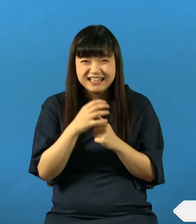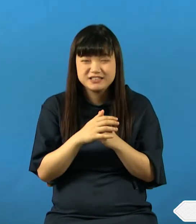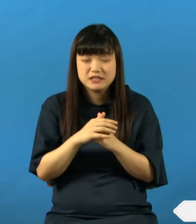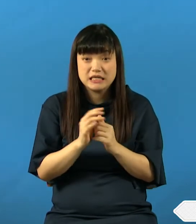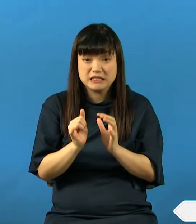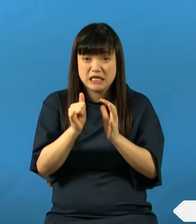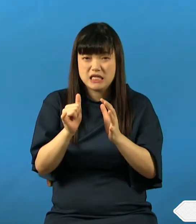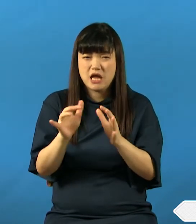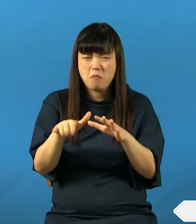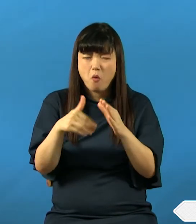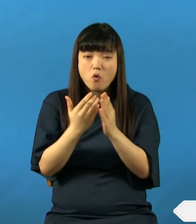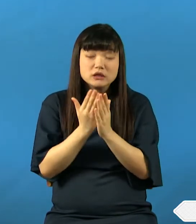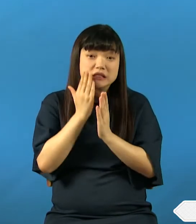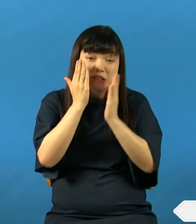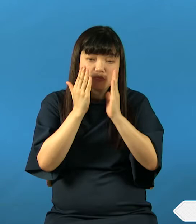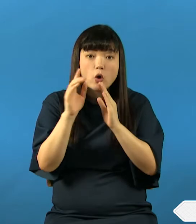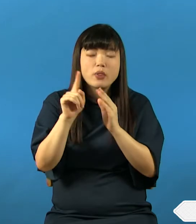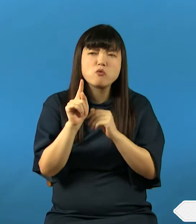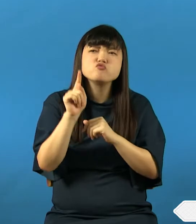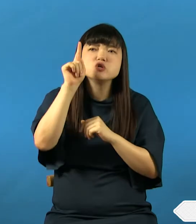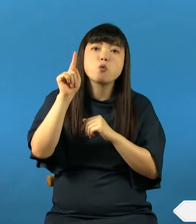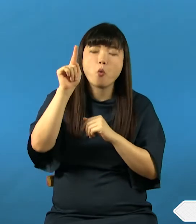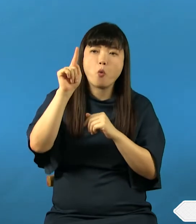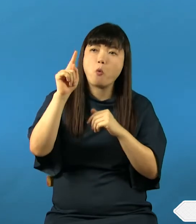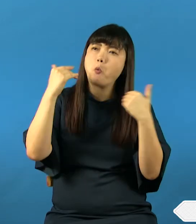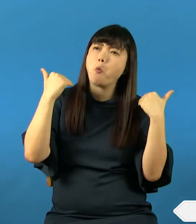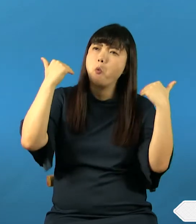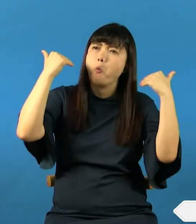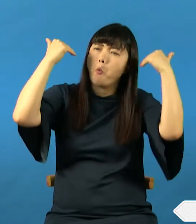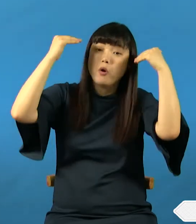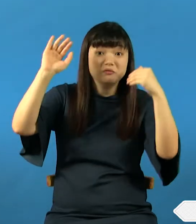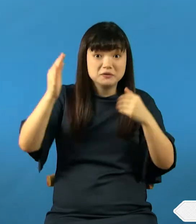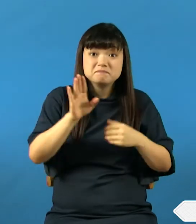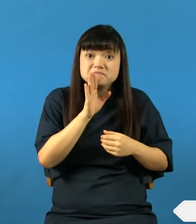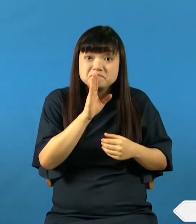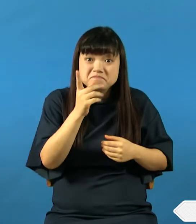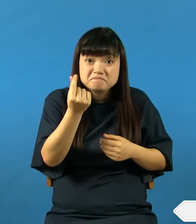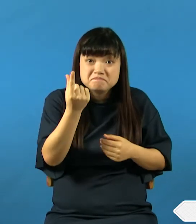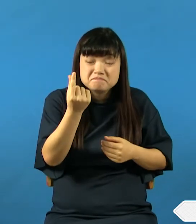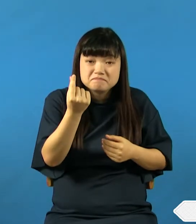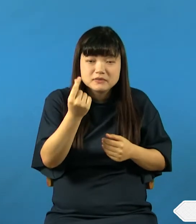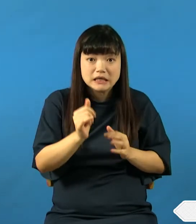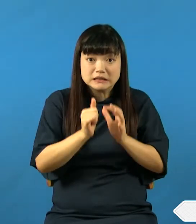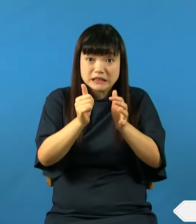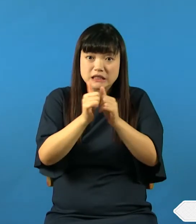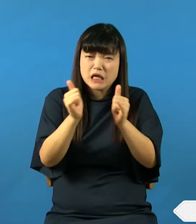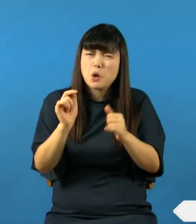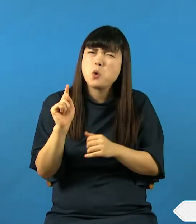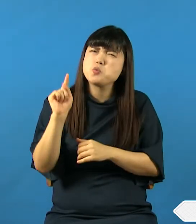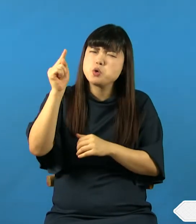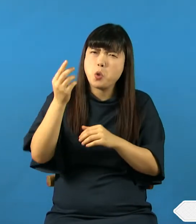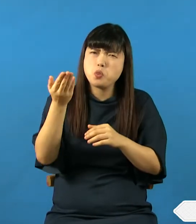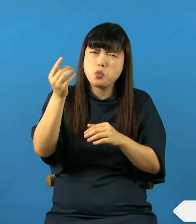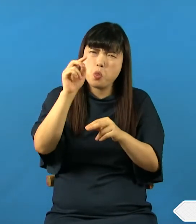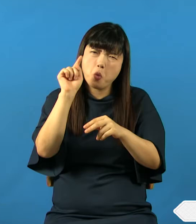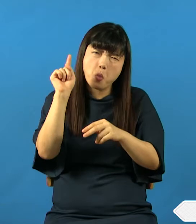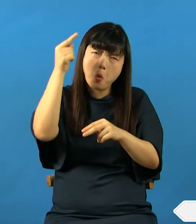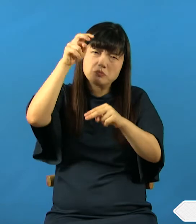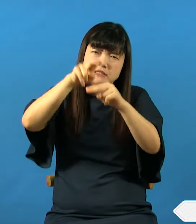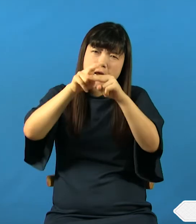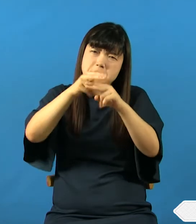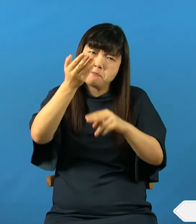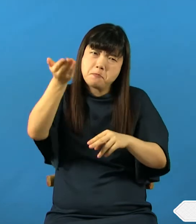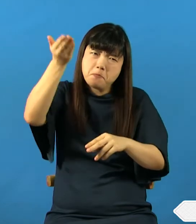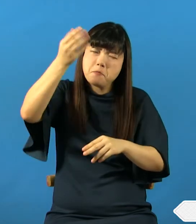삶. 세상의 모든 동식물들은 다 위로 자라지 않습니까? 세상 사람들도 다